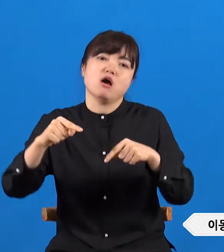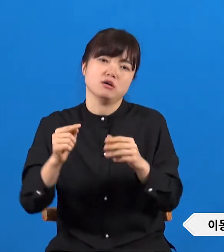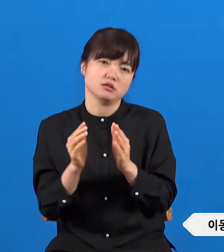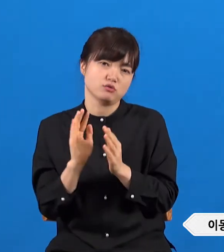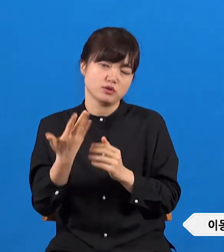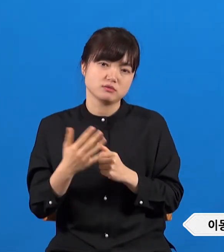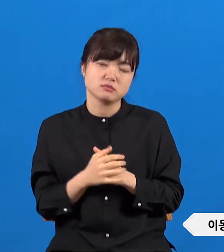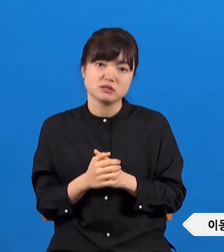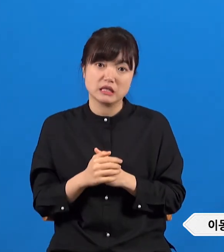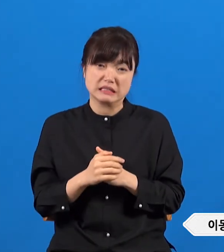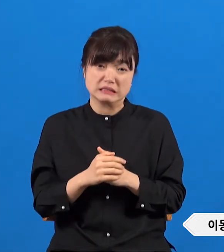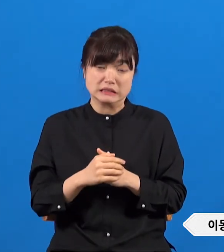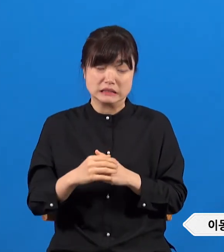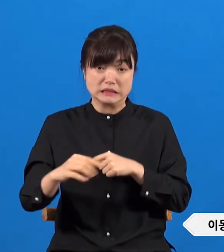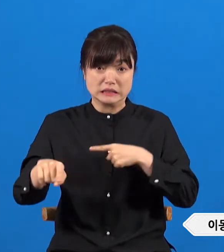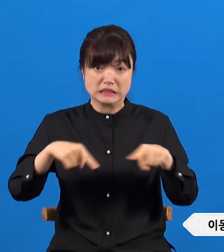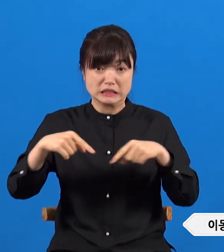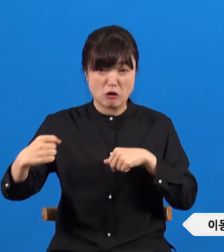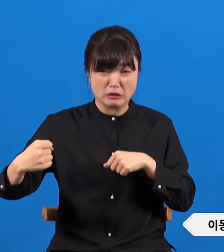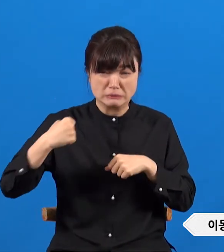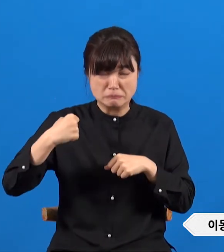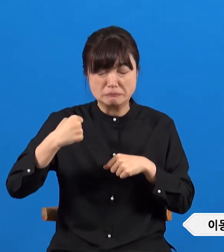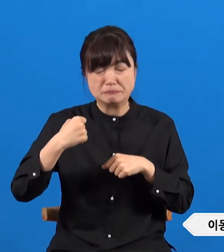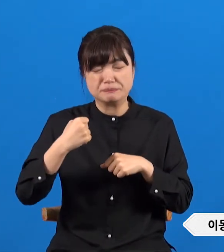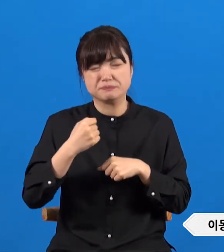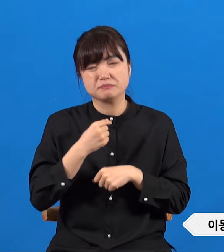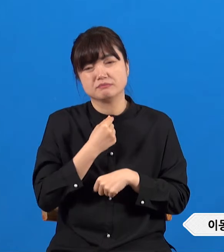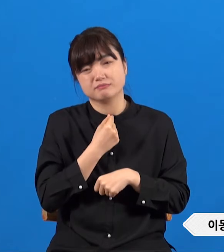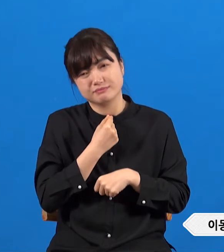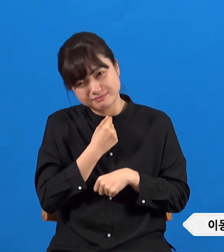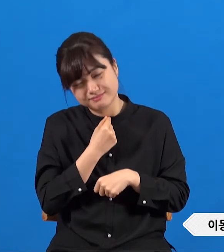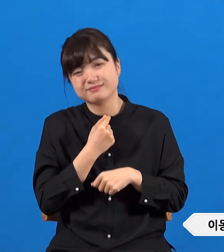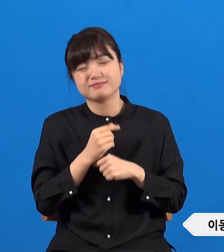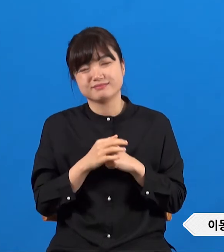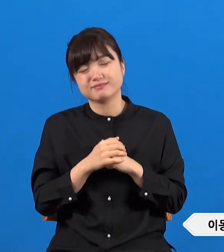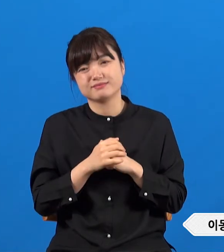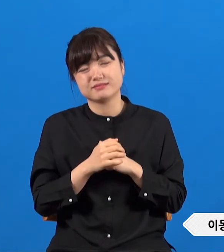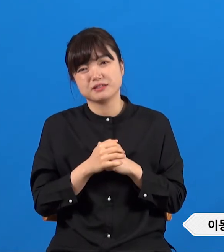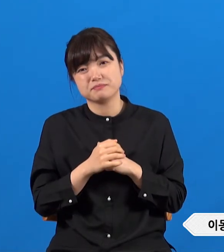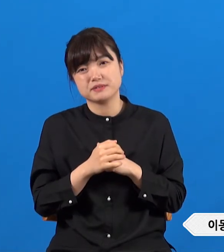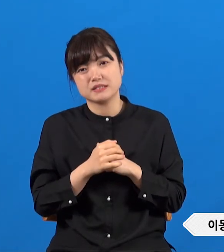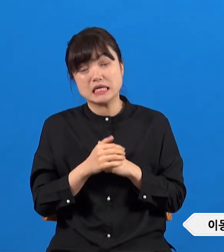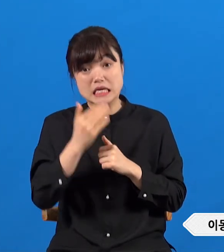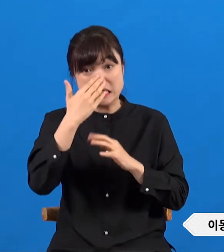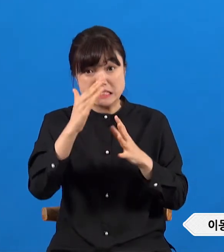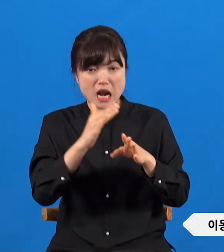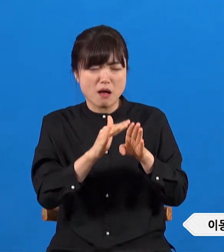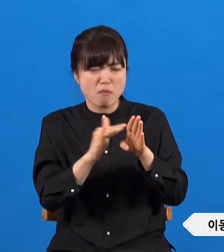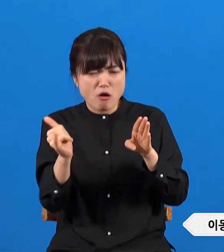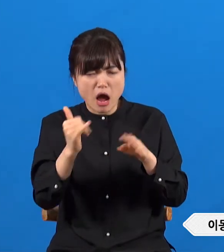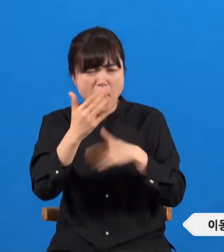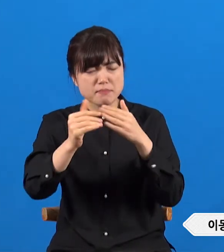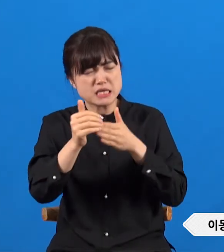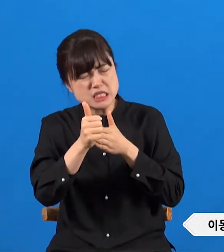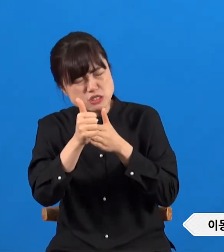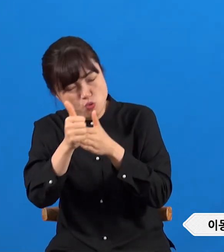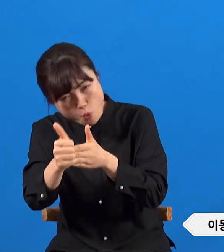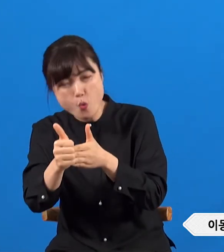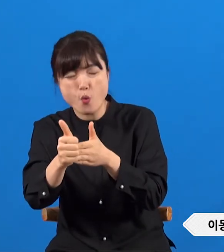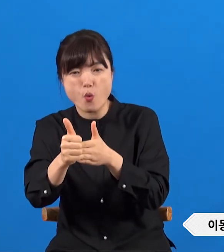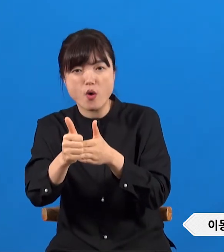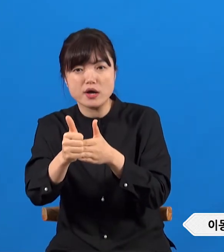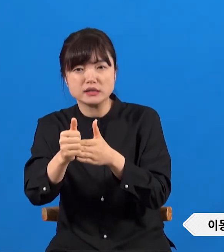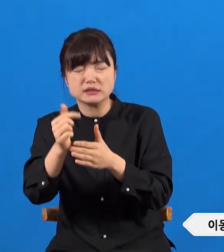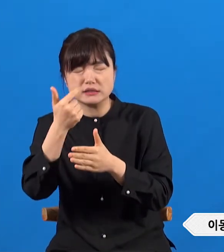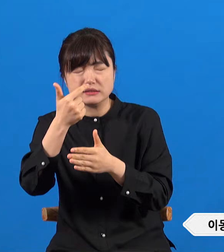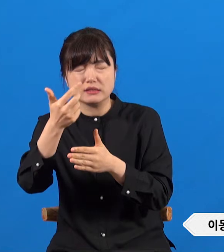것입니다. 이런 리더십이 그리워지는 시절입니다. 이스라엘 백성들이 하나님의 인도로